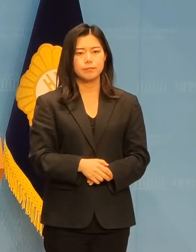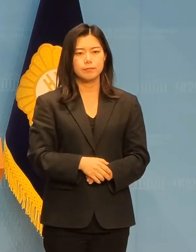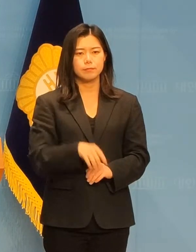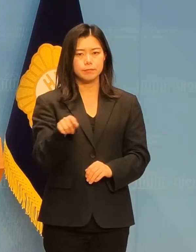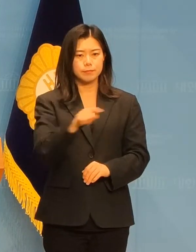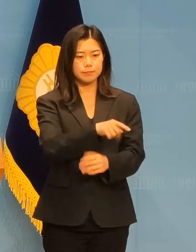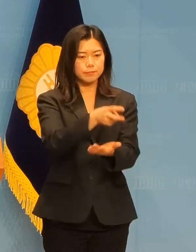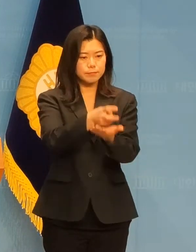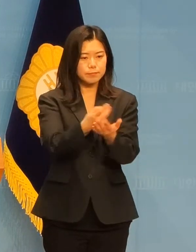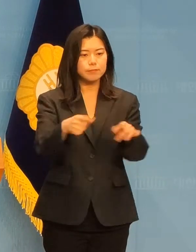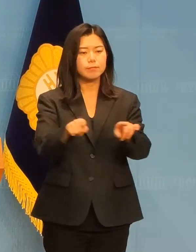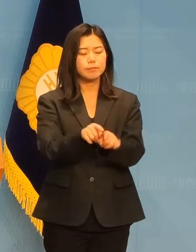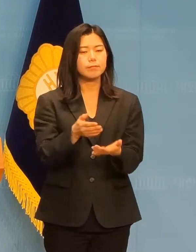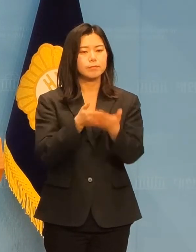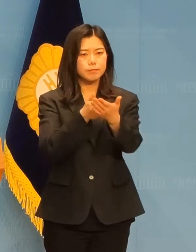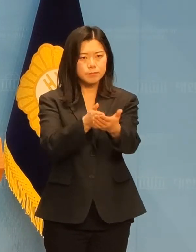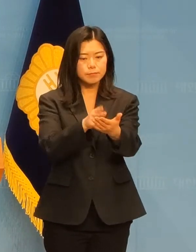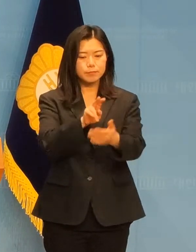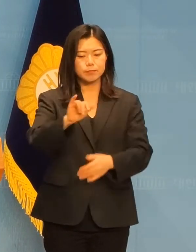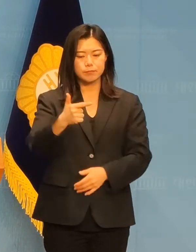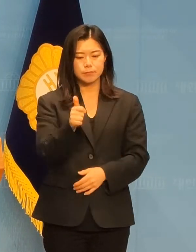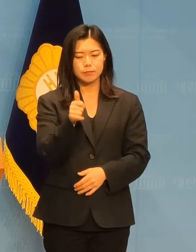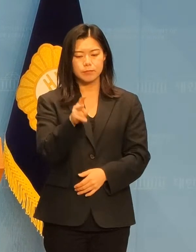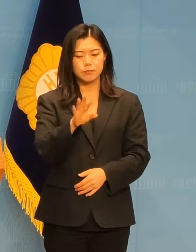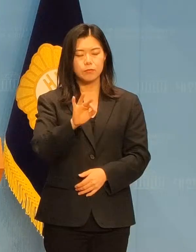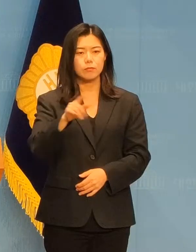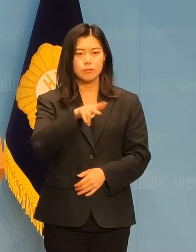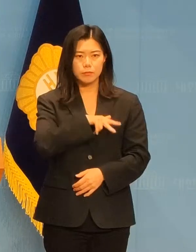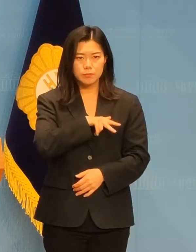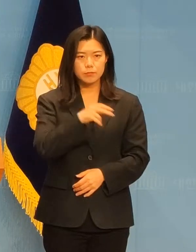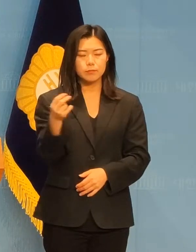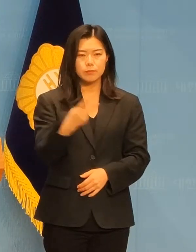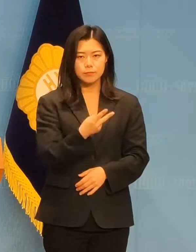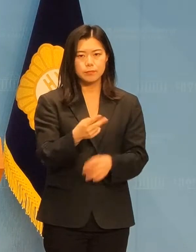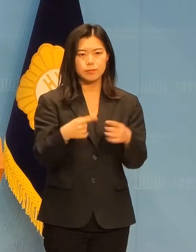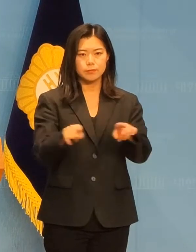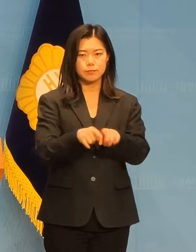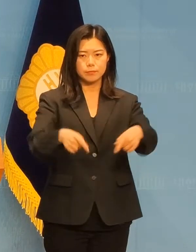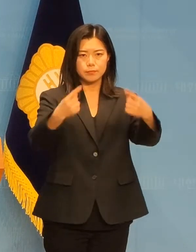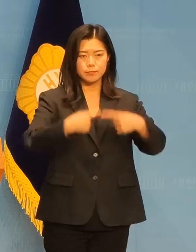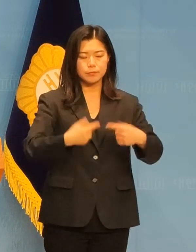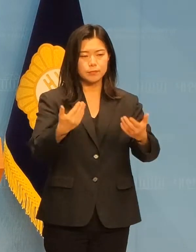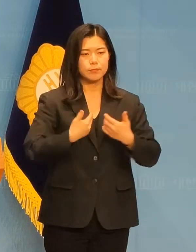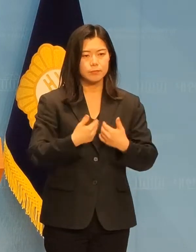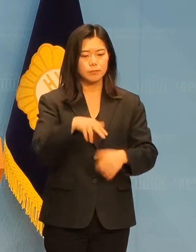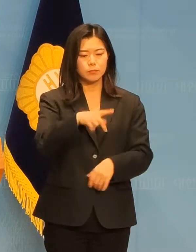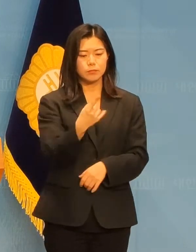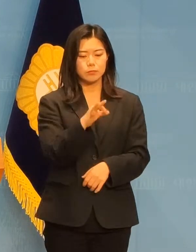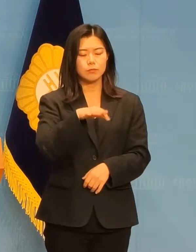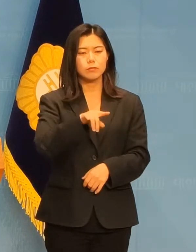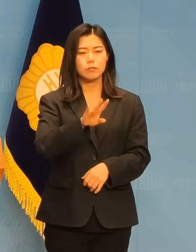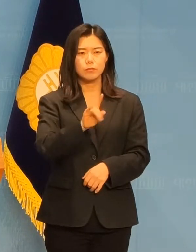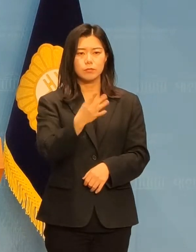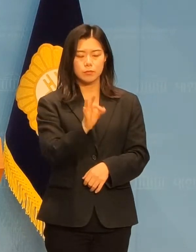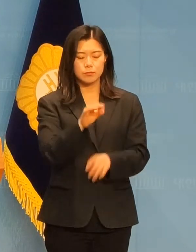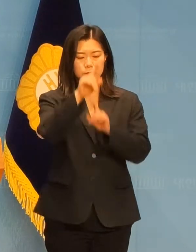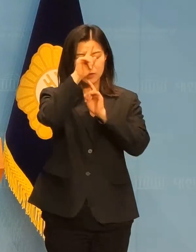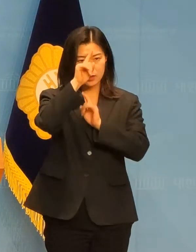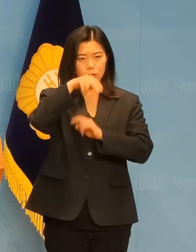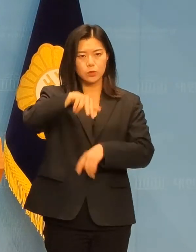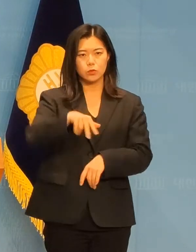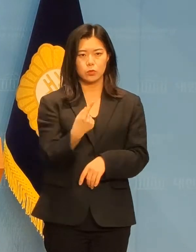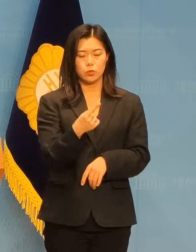법안을 공동 대표 발의해 주신 민영배 의원님, 또 공동 발의에 함께해 주신 송재봉, 이수진,